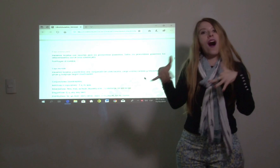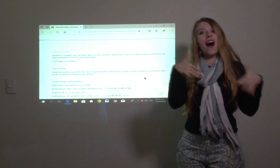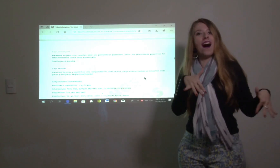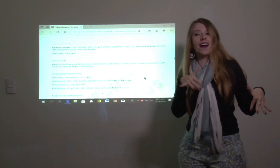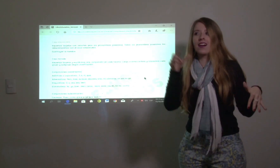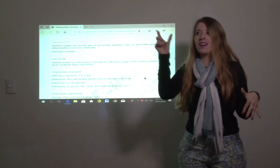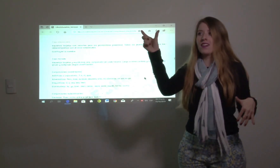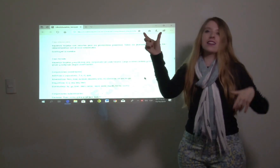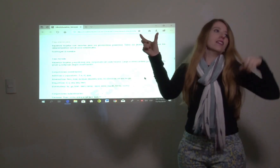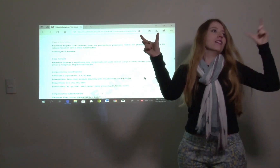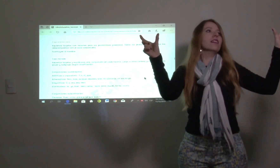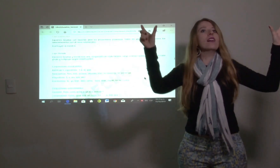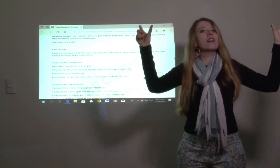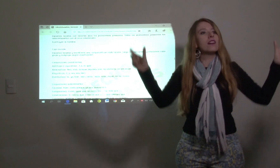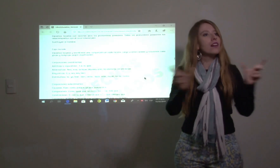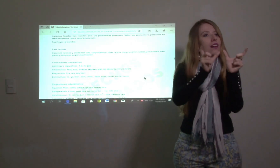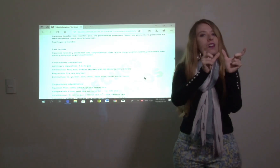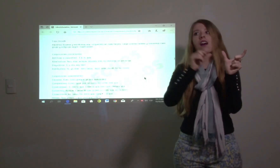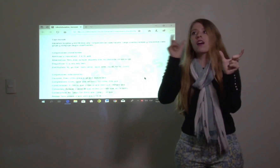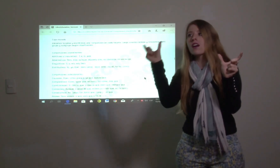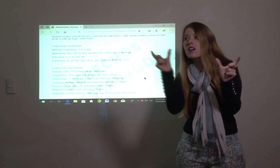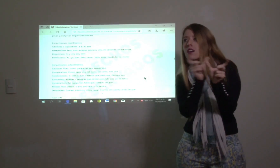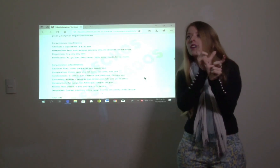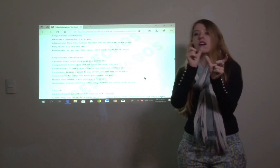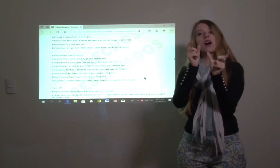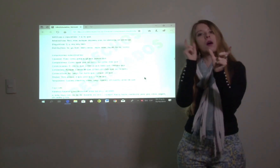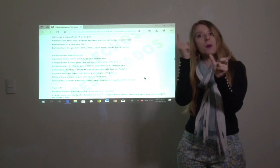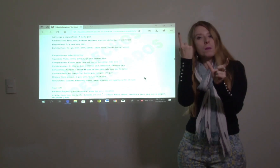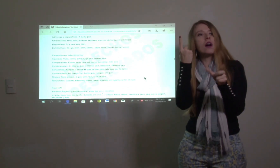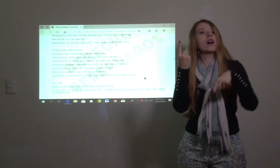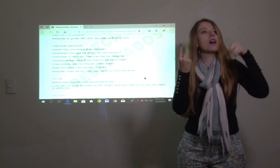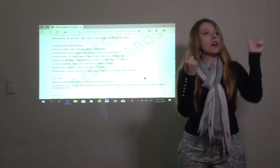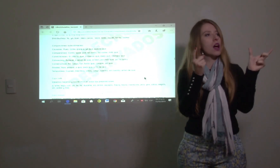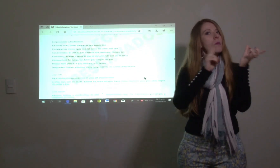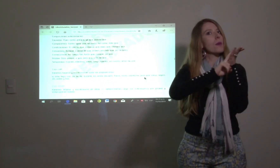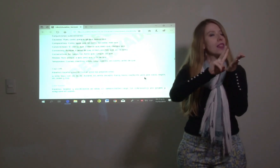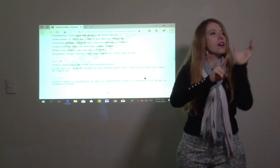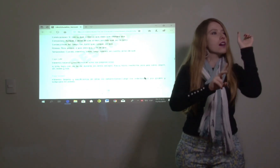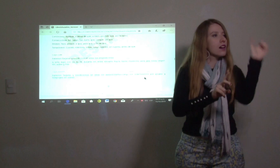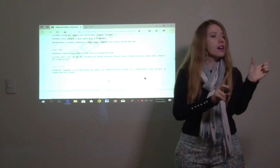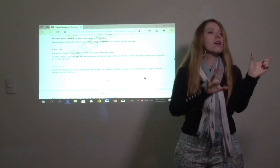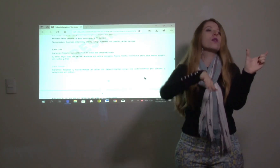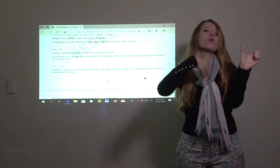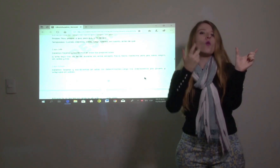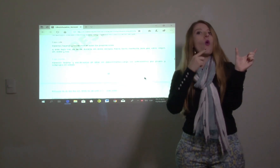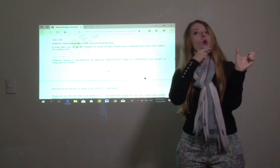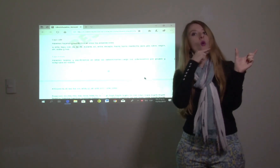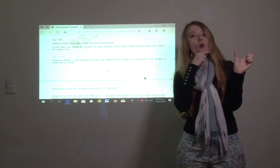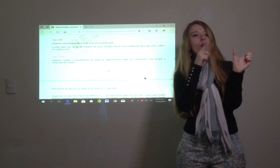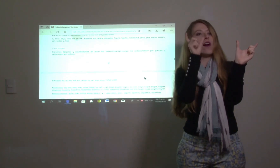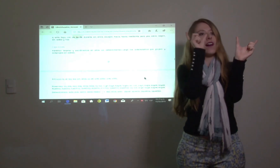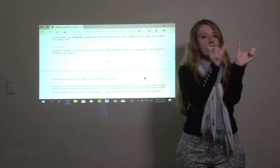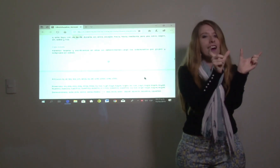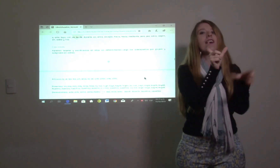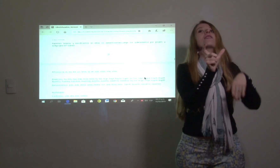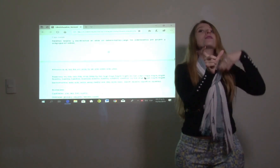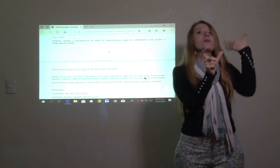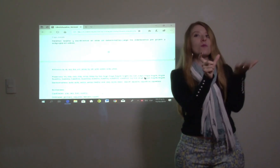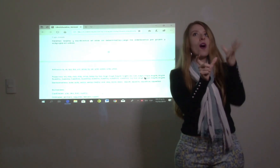aprender jugando muchas cosas, con palabras, ir construyendo. Palabras verdes,